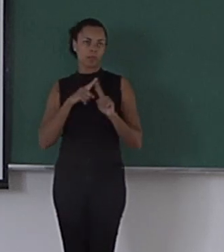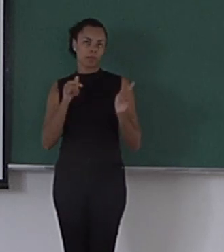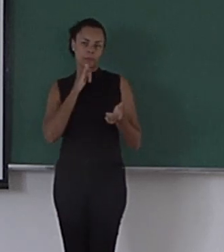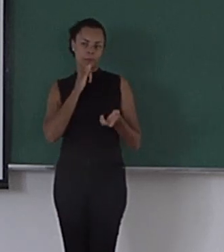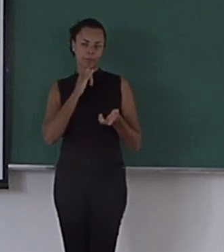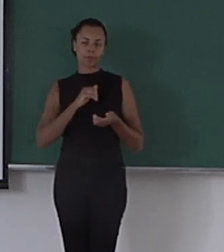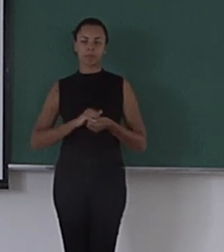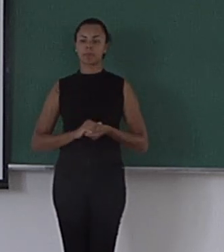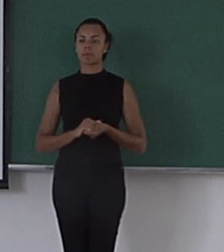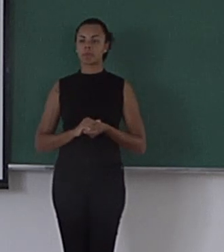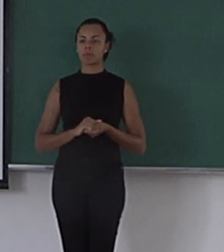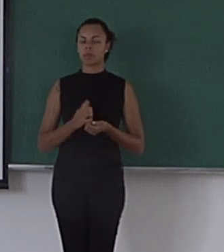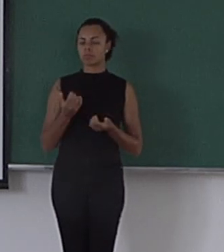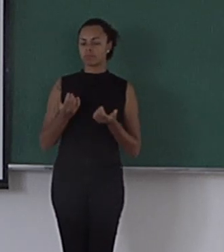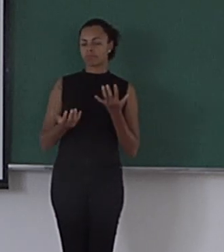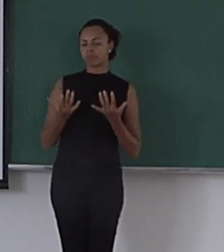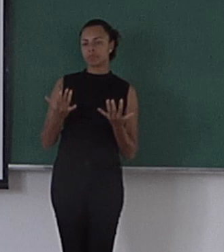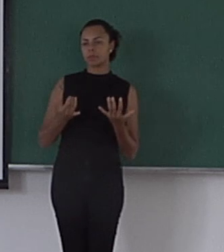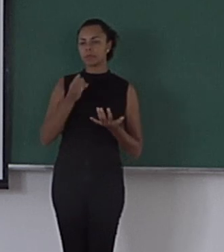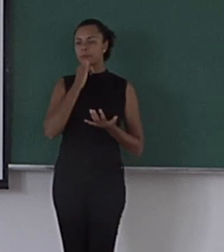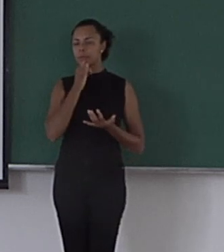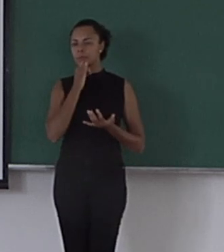exemplo, queimaduras com